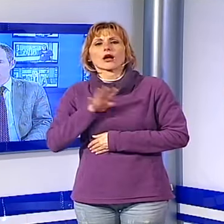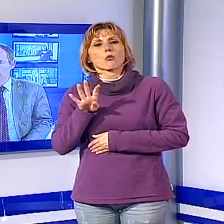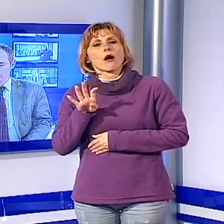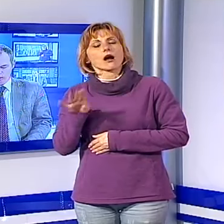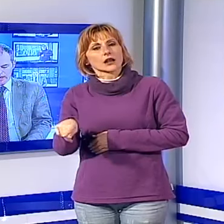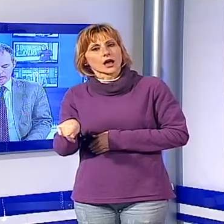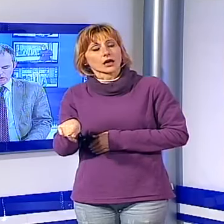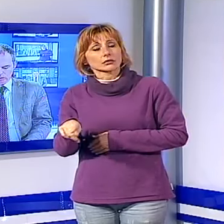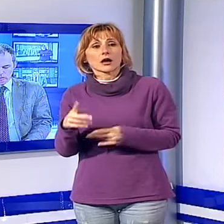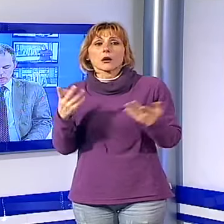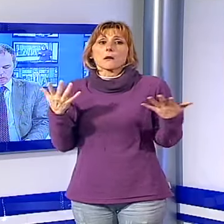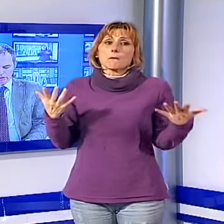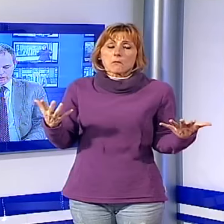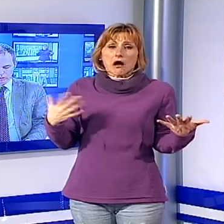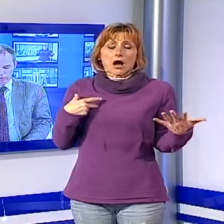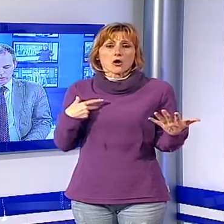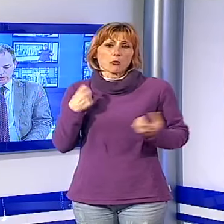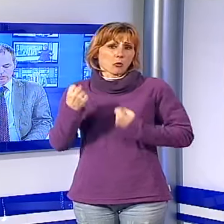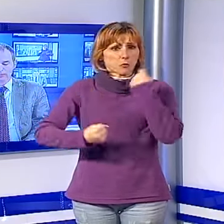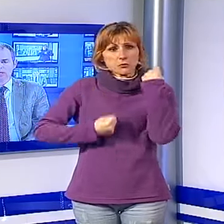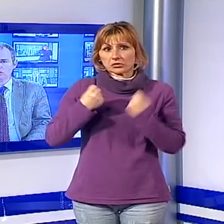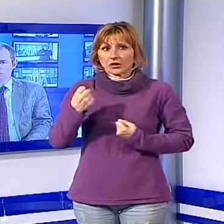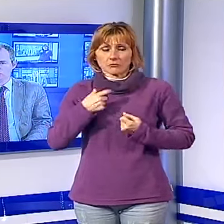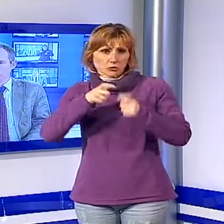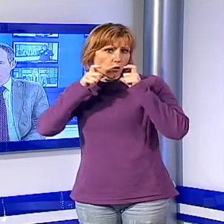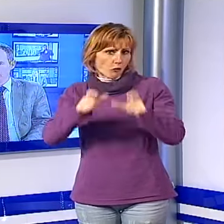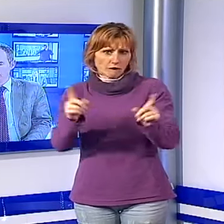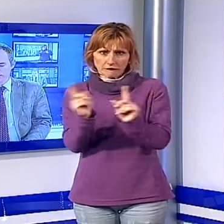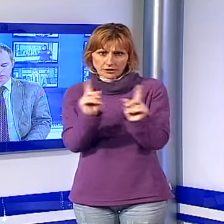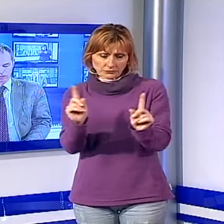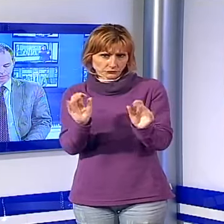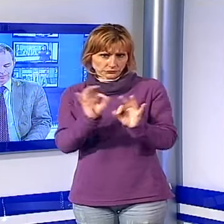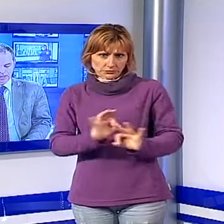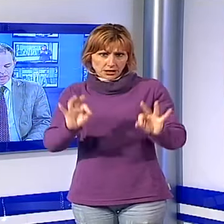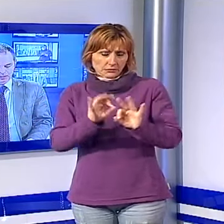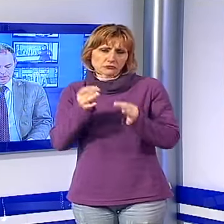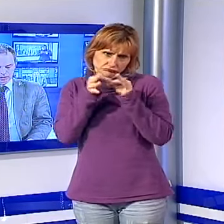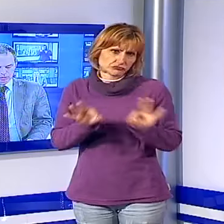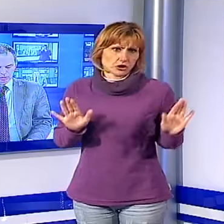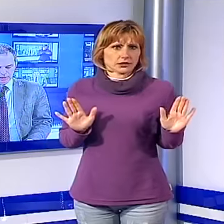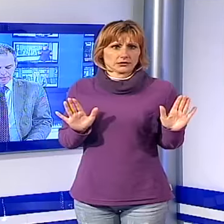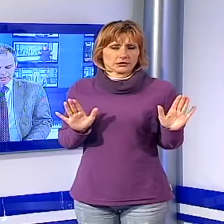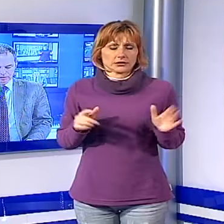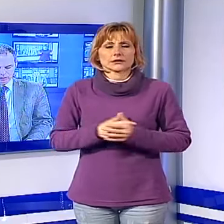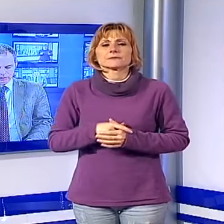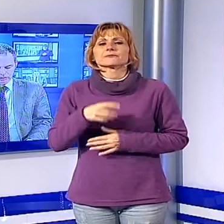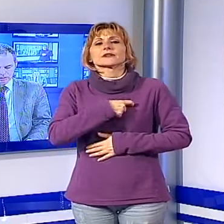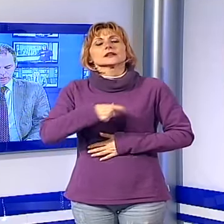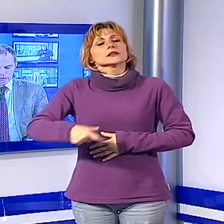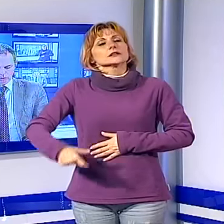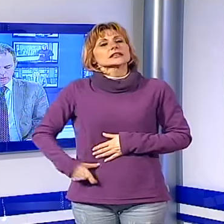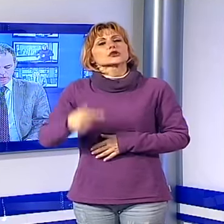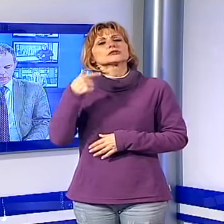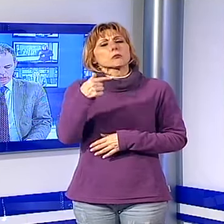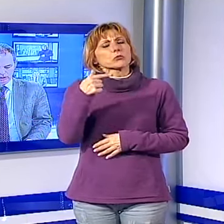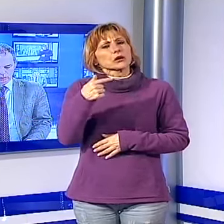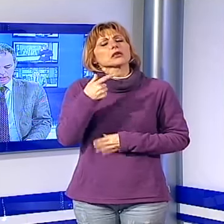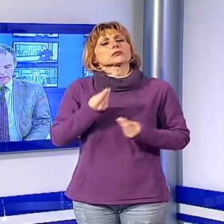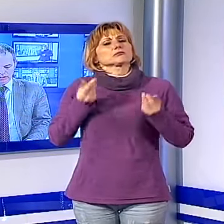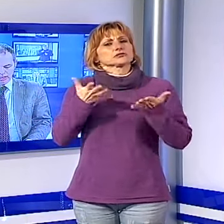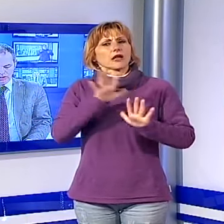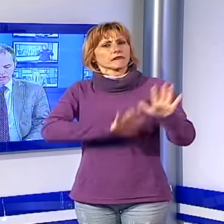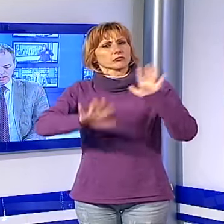comunque non hanno assunto toni ingiuriosi, minacciosi o intimidatori. Il sindaco Tambellini, informato dalla Questura sull'avvenuta